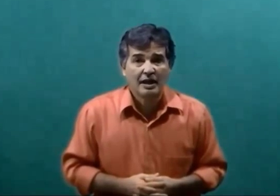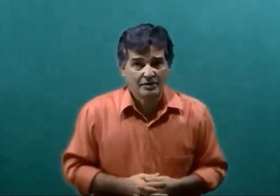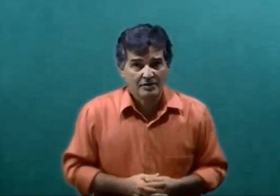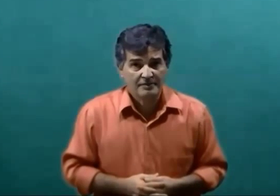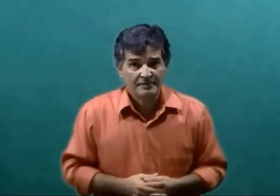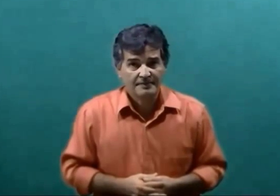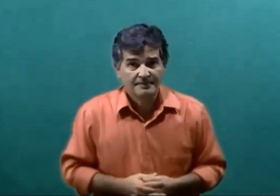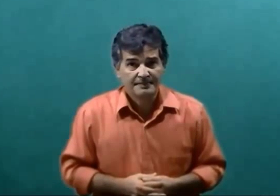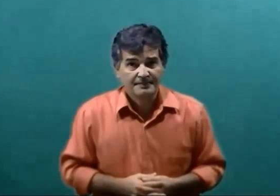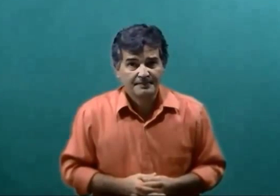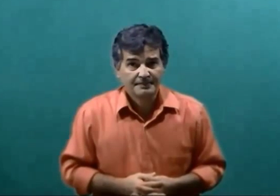sociedade.